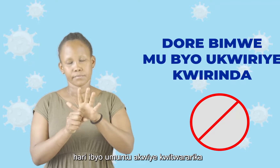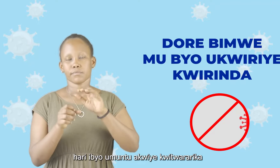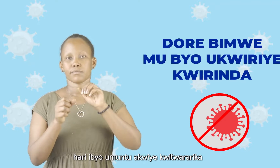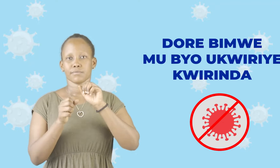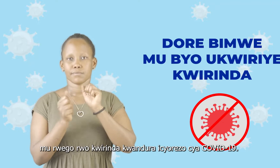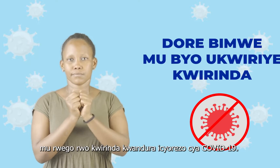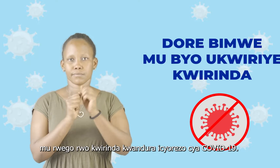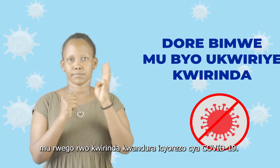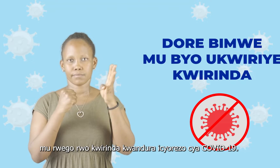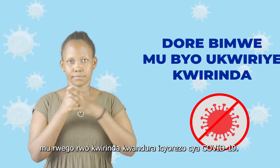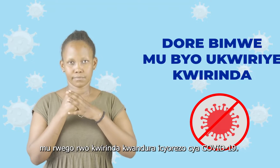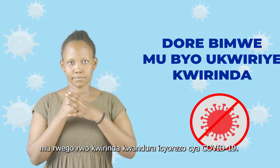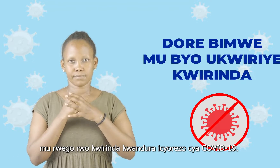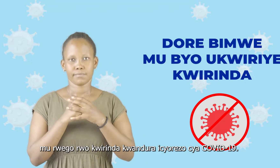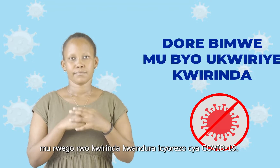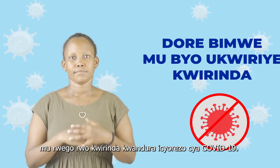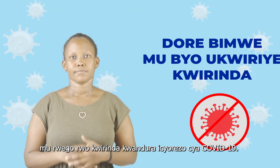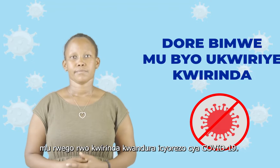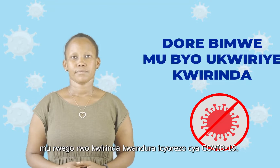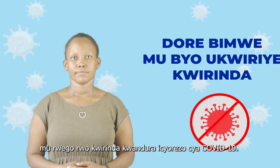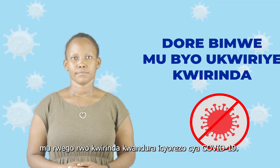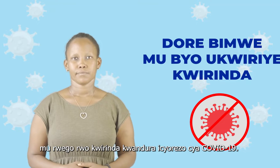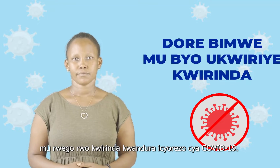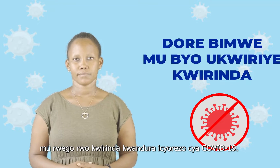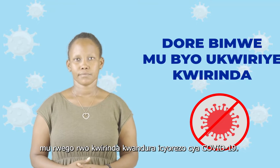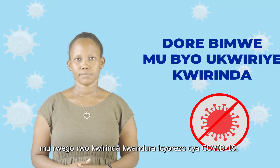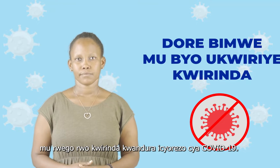kwitwararika mu rwego rwo kwirinda kwandura icyorezo cya COVID-19.